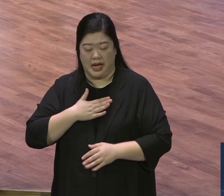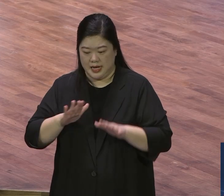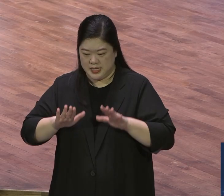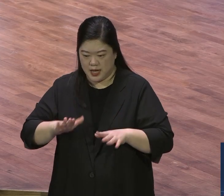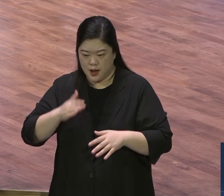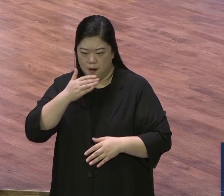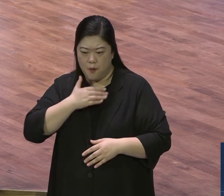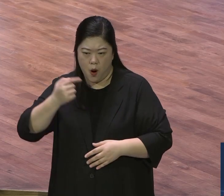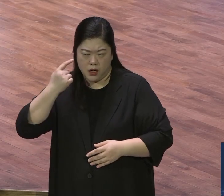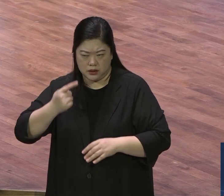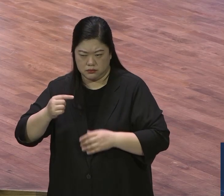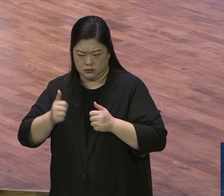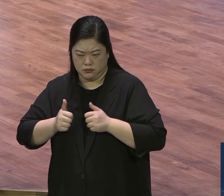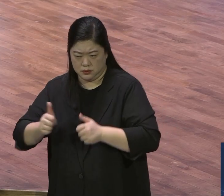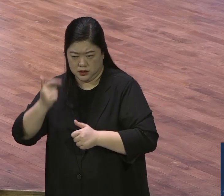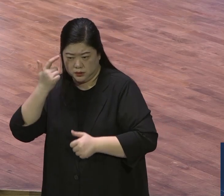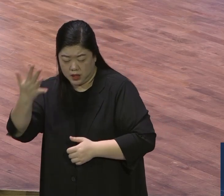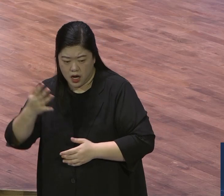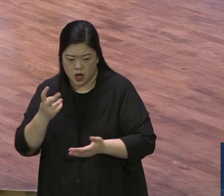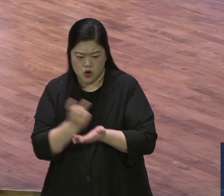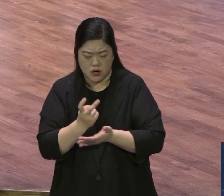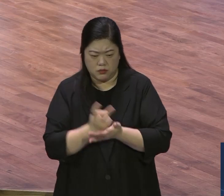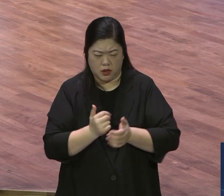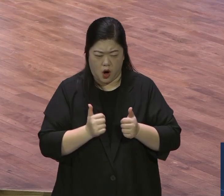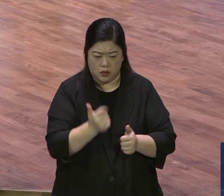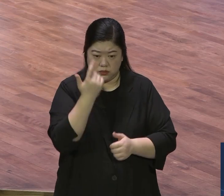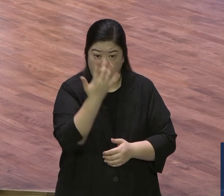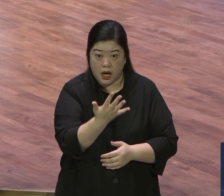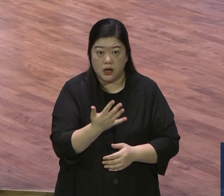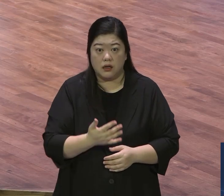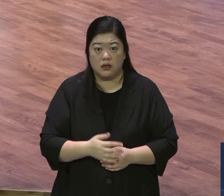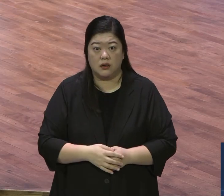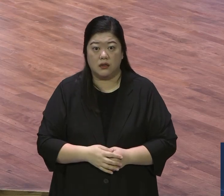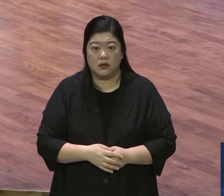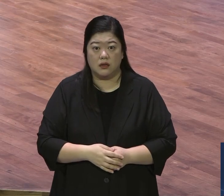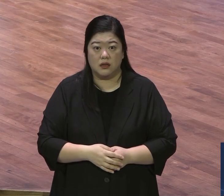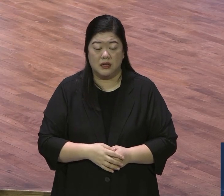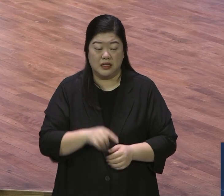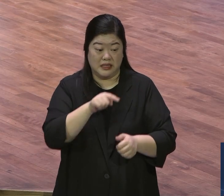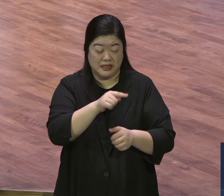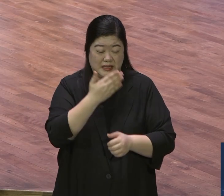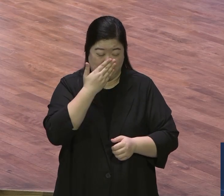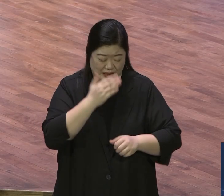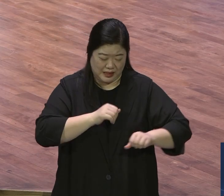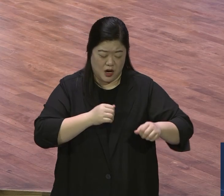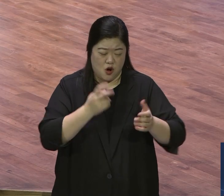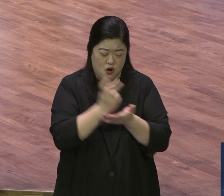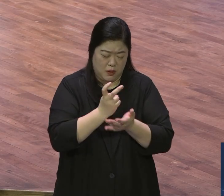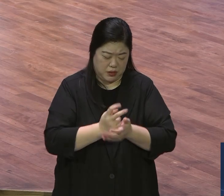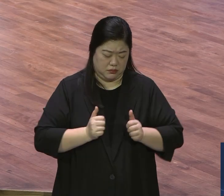가지고 거룩한 삶을 살고 있다고 생각하지만 실상은 그렇지 않다라는 말씀이